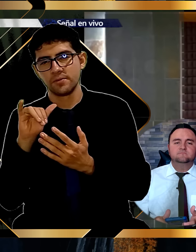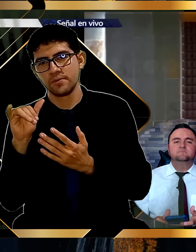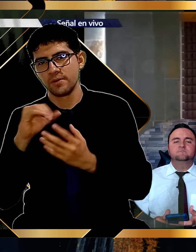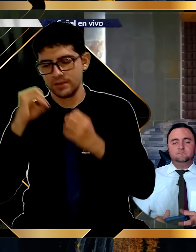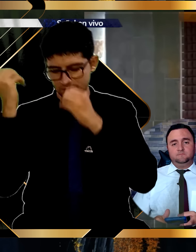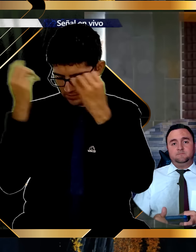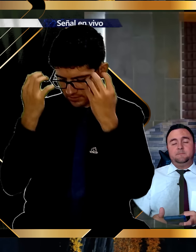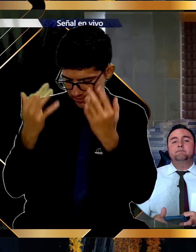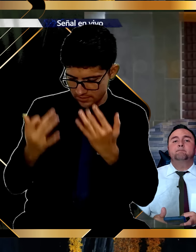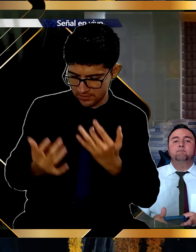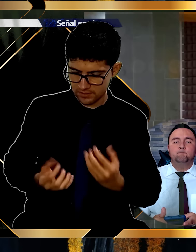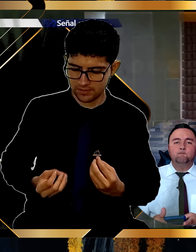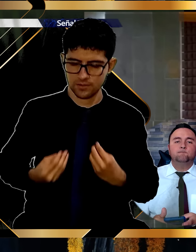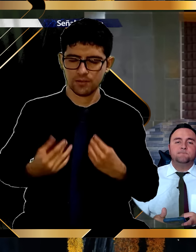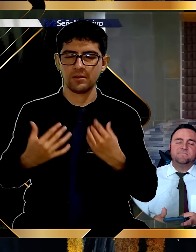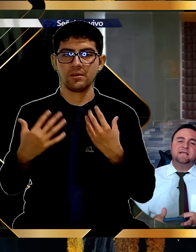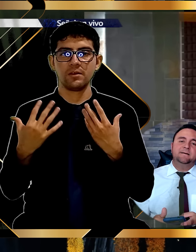Aleluya.